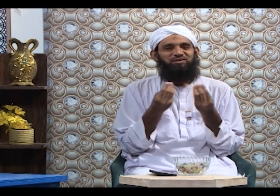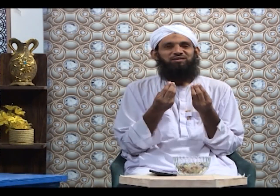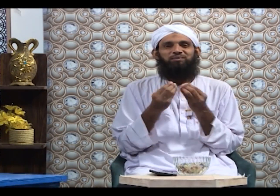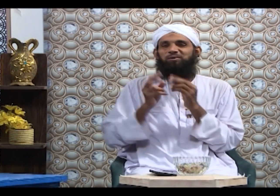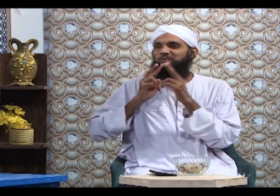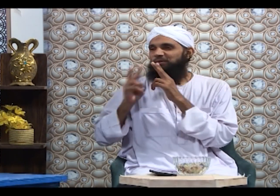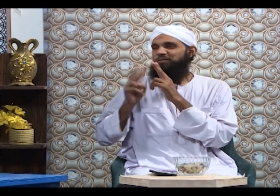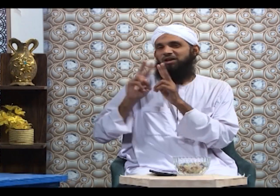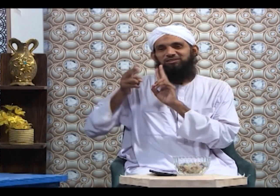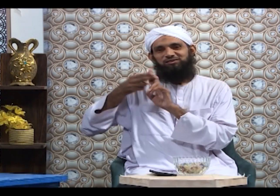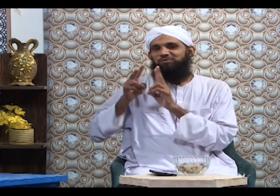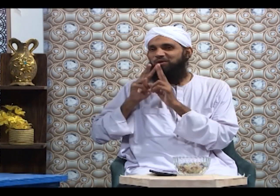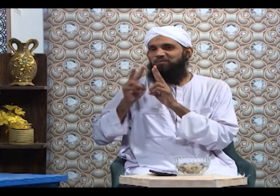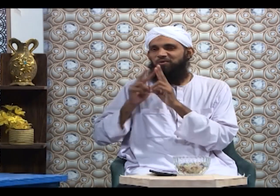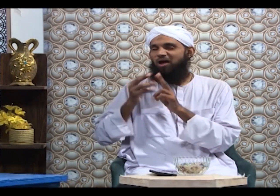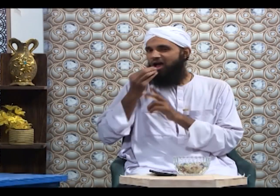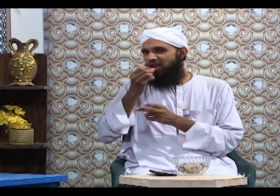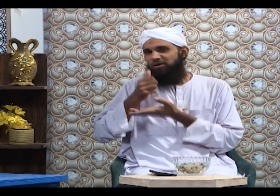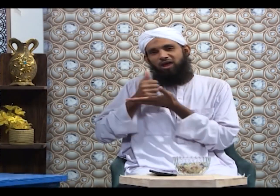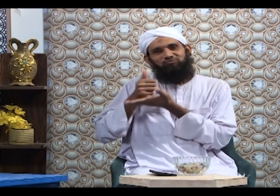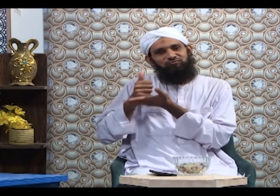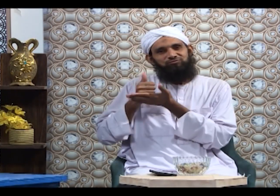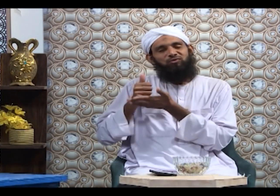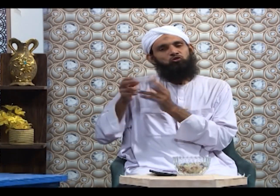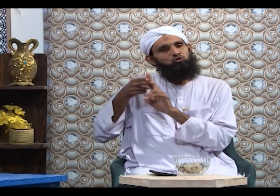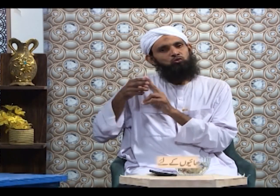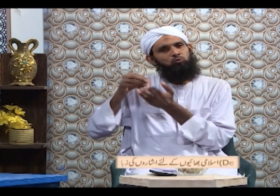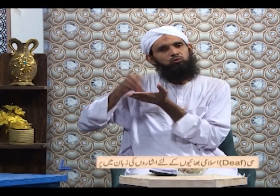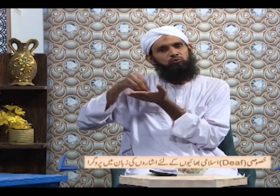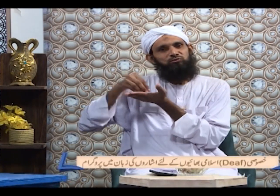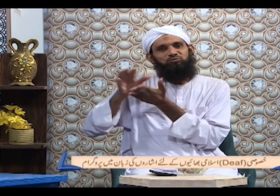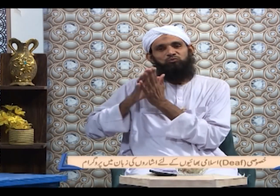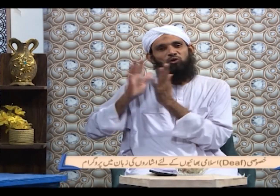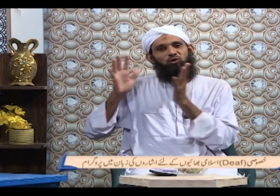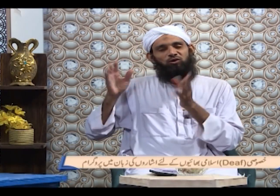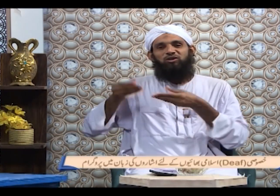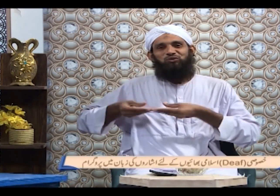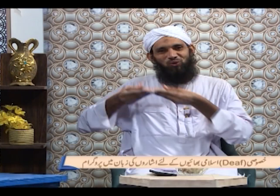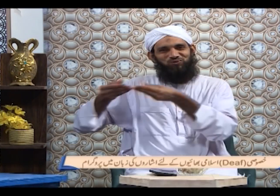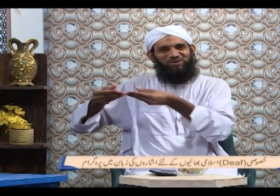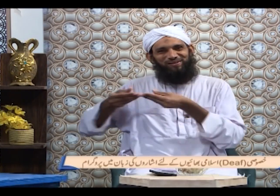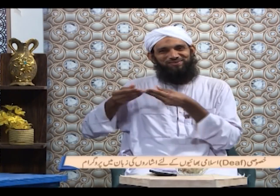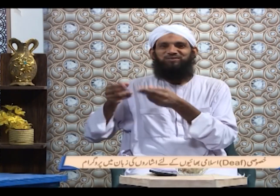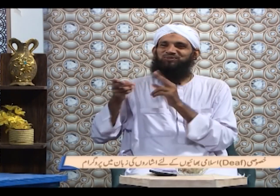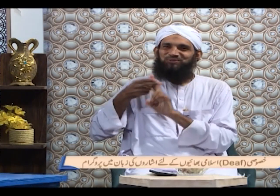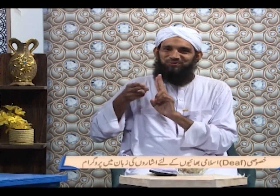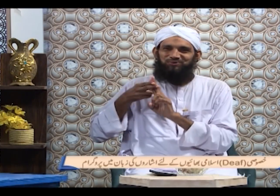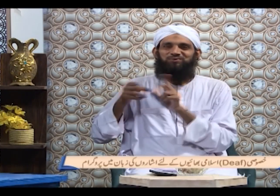ہوتی ہوگی، کھانے پلانے میں بھی دوستوں پر خوب خرچ کیا جاتا ہوگا، تحفے تحائف بھی دینے ہیں تو گھر سے باہر، مگر